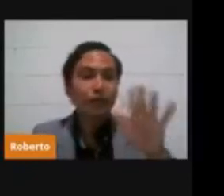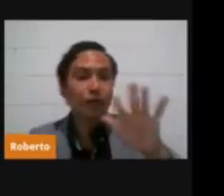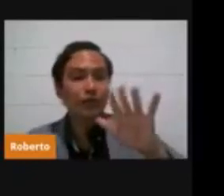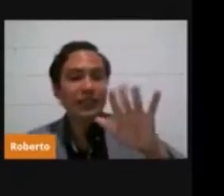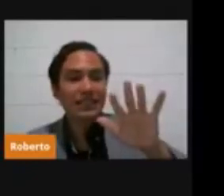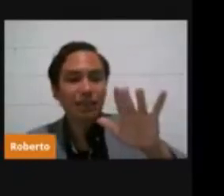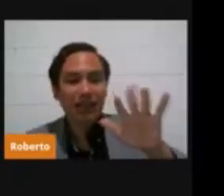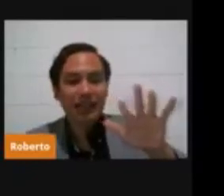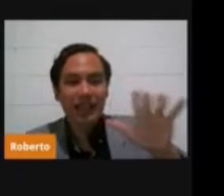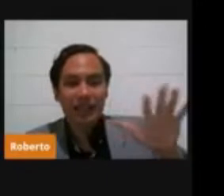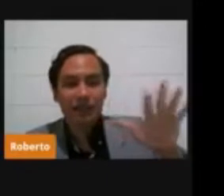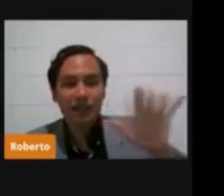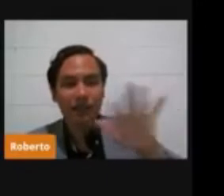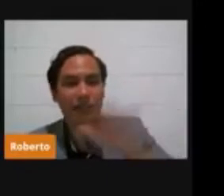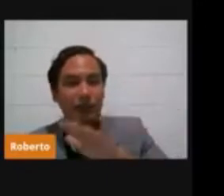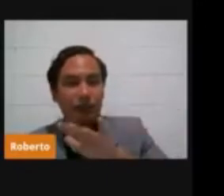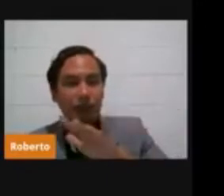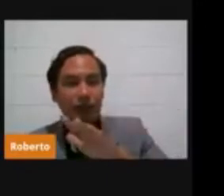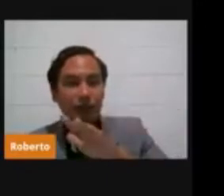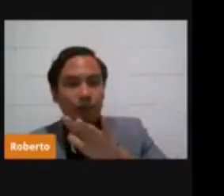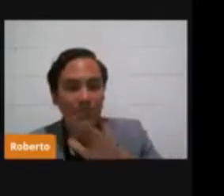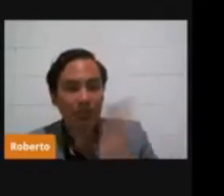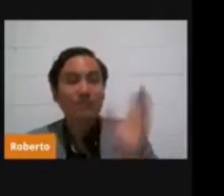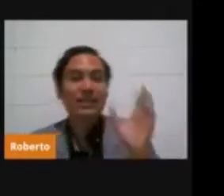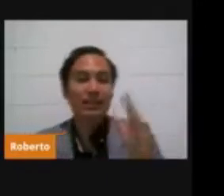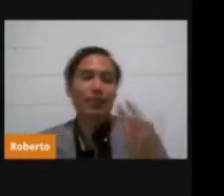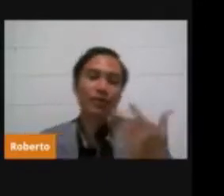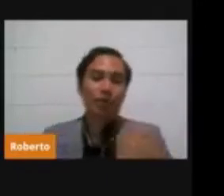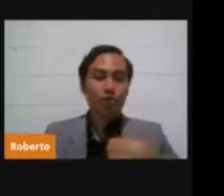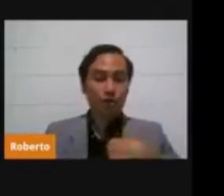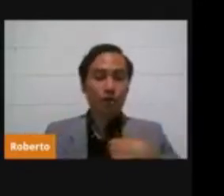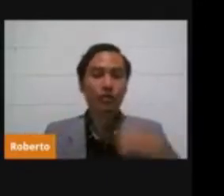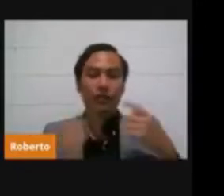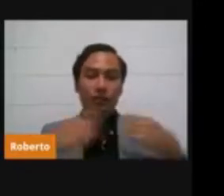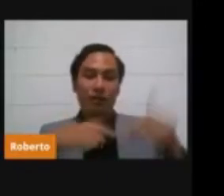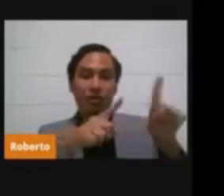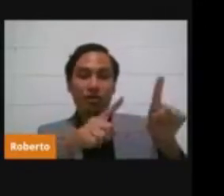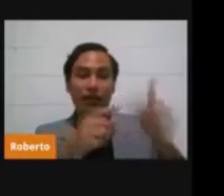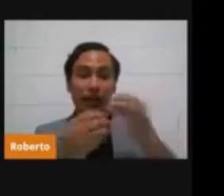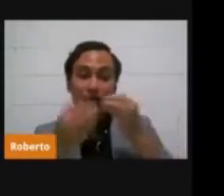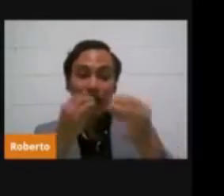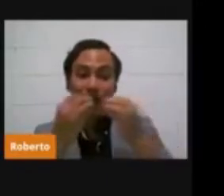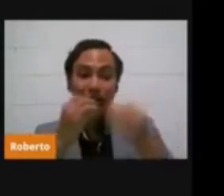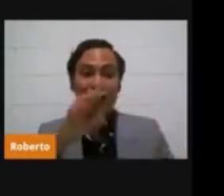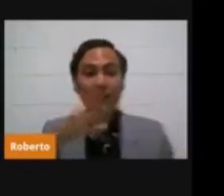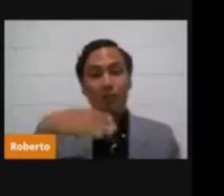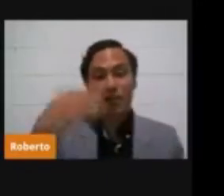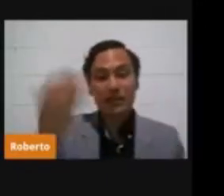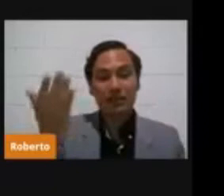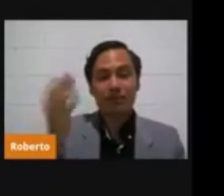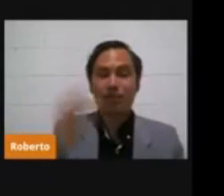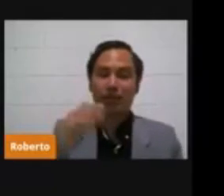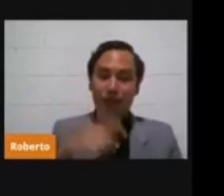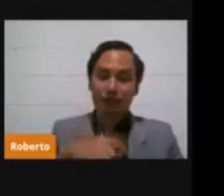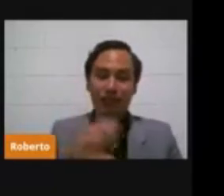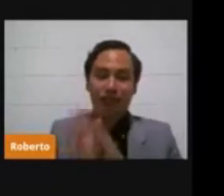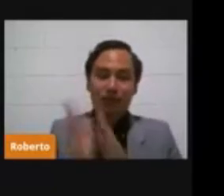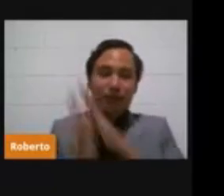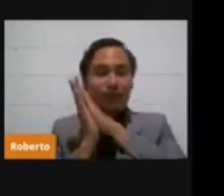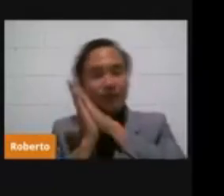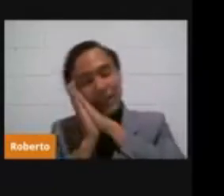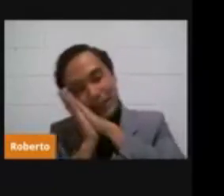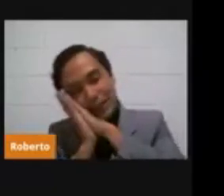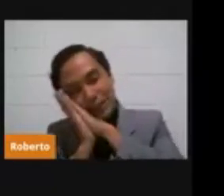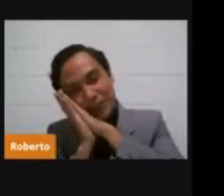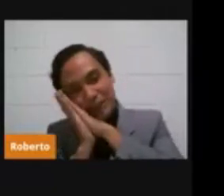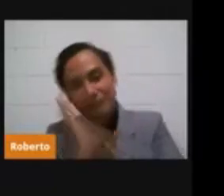acá no utilicé para nada el alfabeto dactilológico. Entonces, por ejemplo, yo me voy a comer y después, bueno, hay que esperar un ratito,